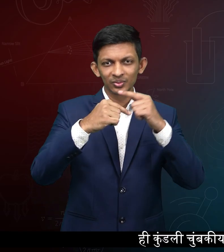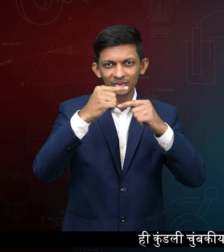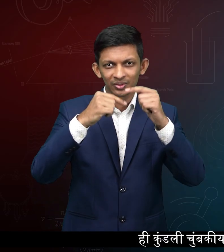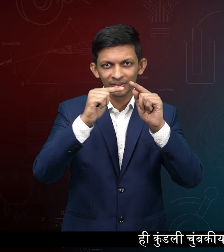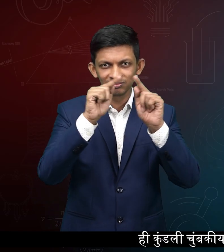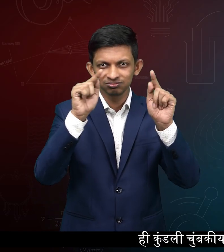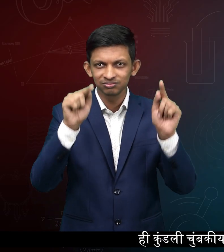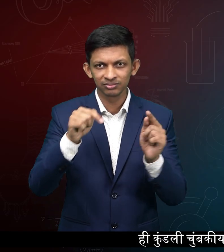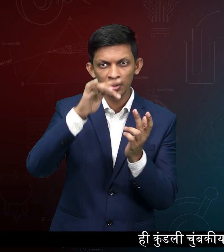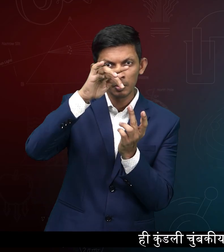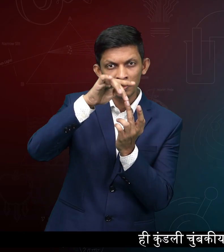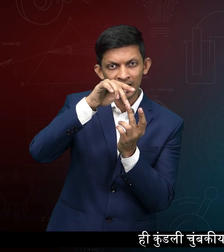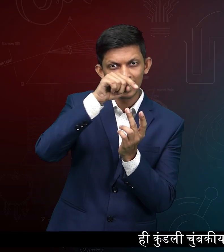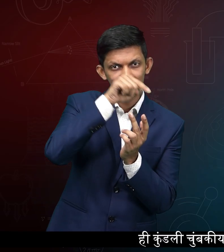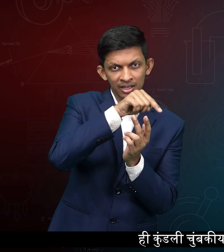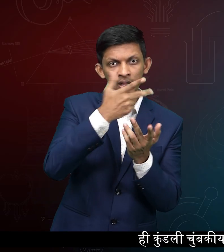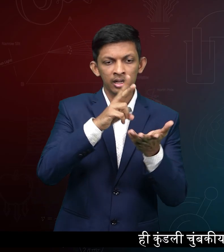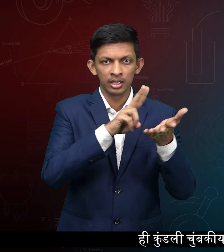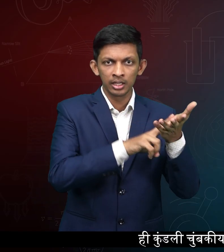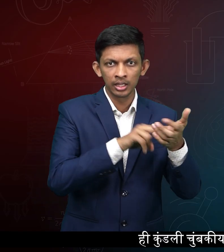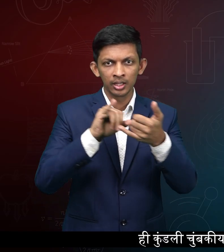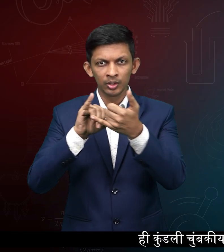ही कुंडली चुंबकीय क्षेत्राच्या 2 ध्रुवांमध्ये ठेवलेली आहे,